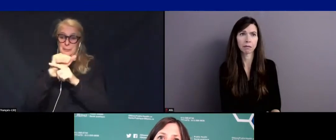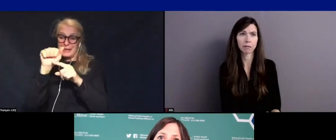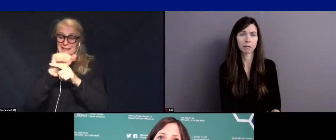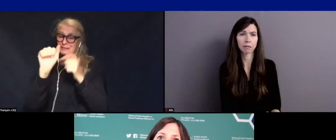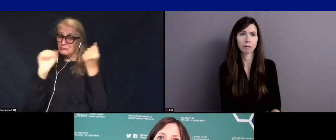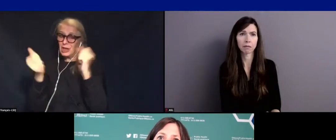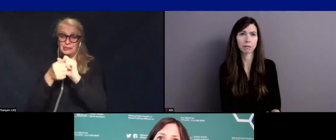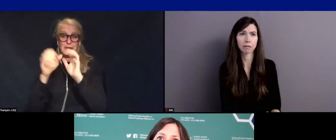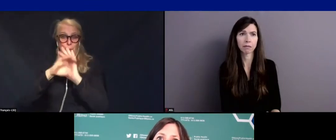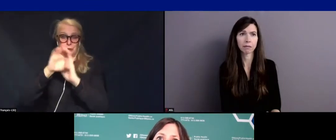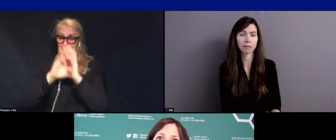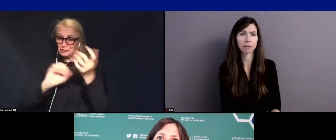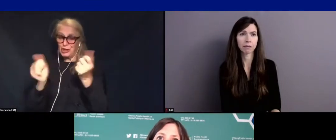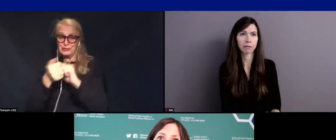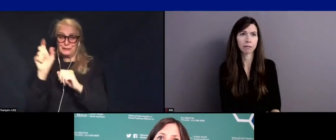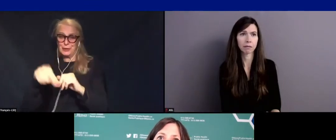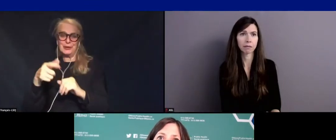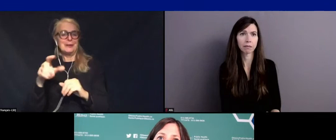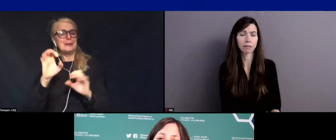Parfait, merci beaucoup.